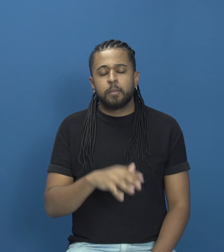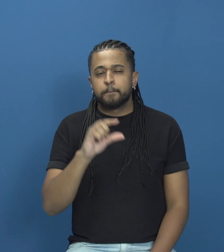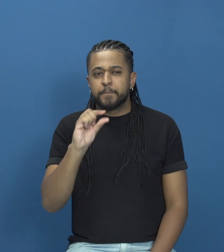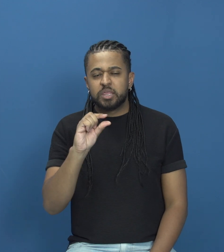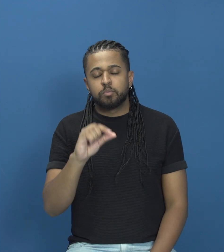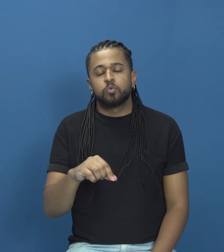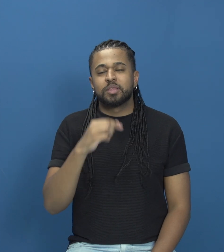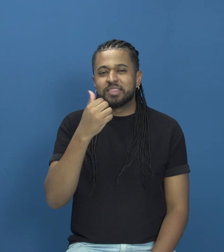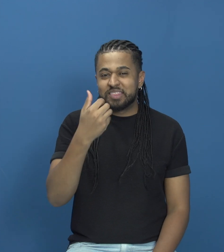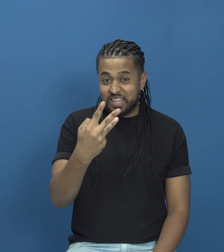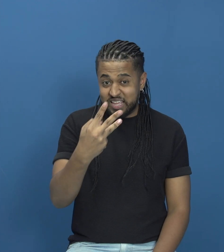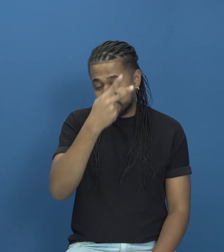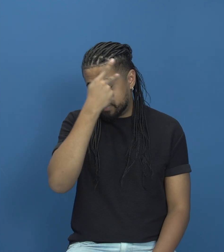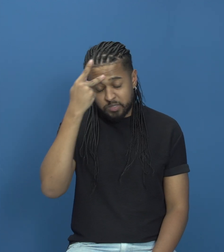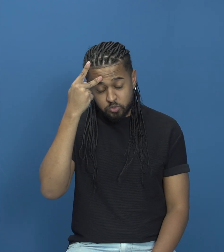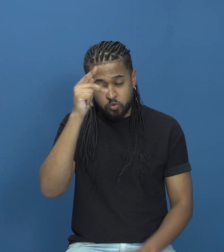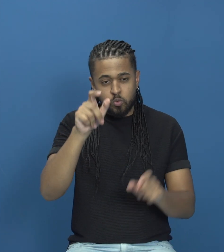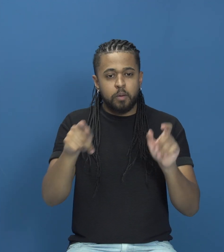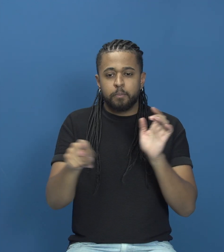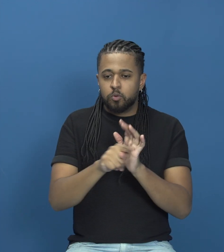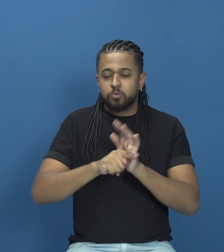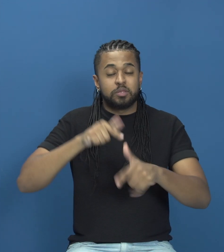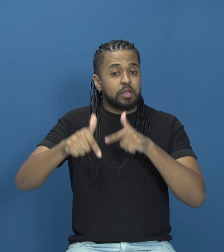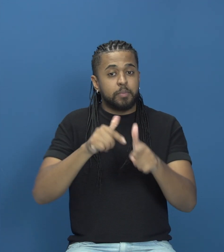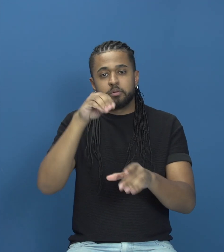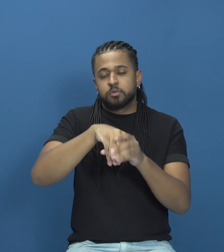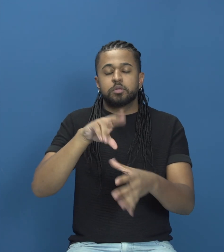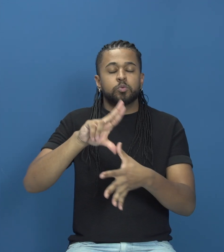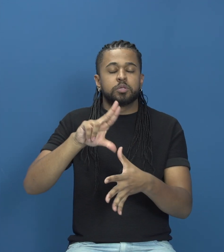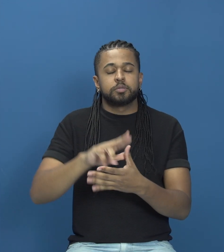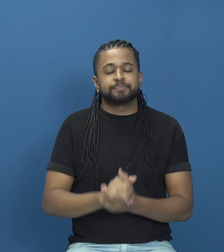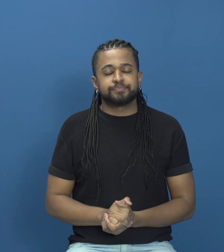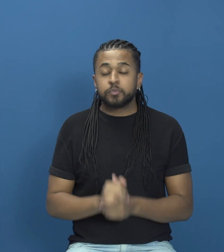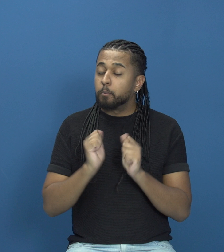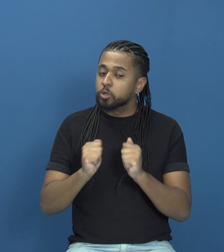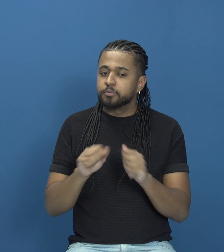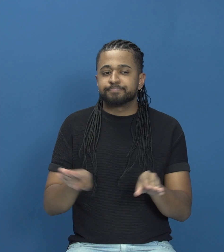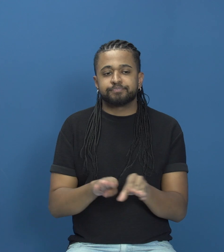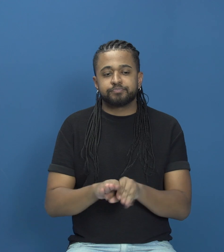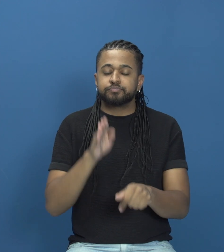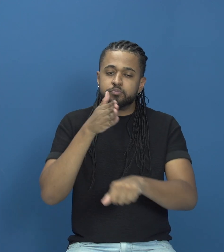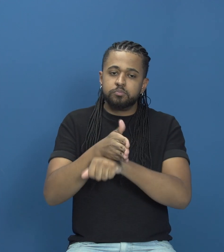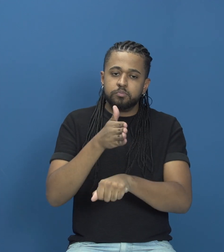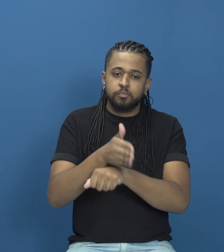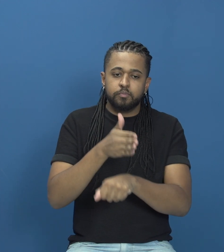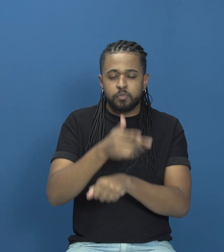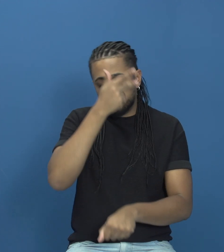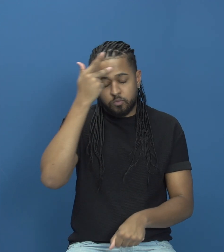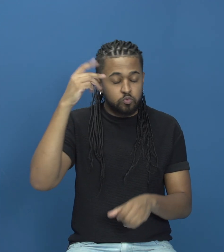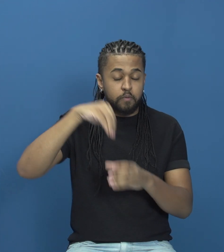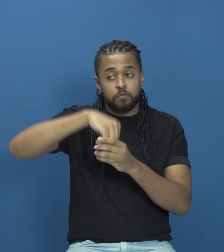mínimo, 3 integrantes do quadro próprio de servidores da UNILA, podendo haver a participação de